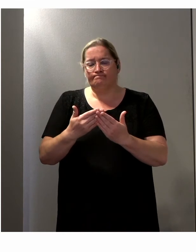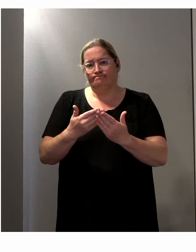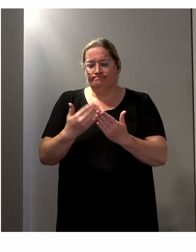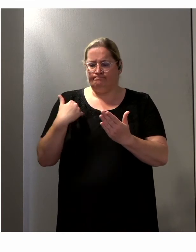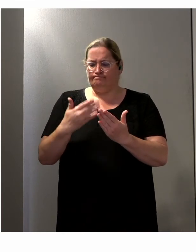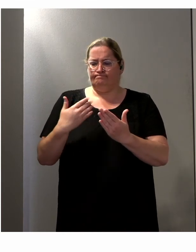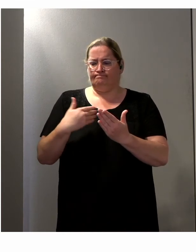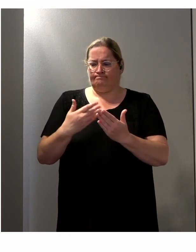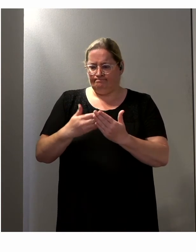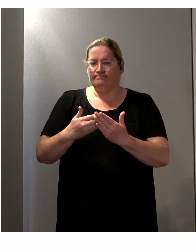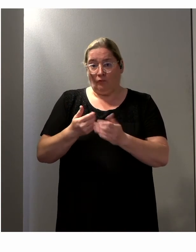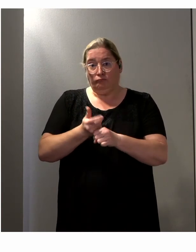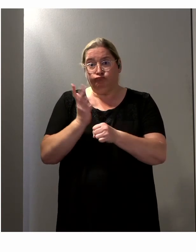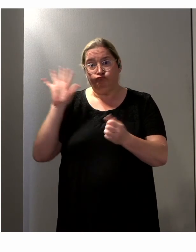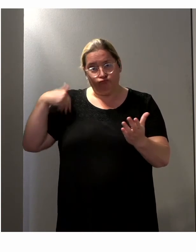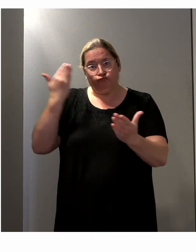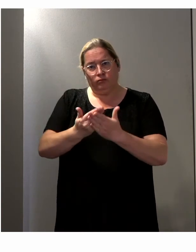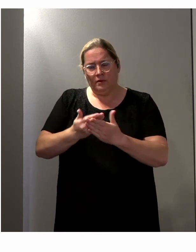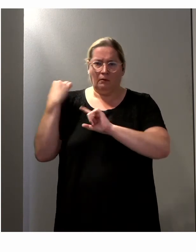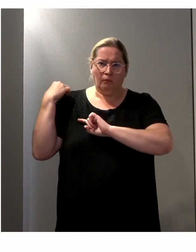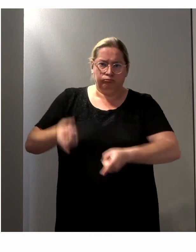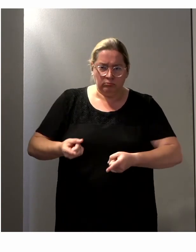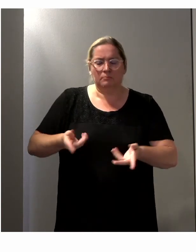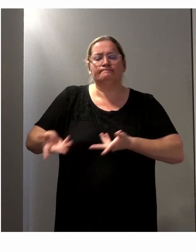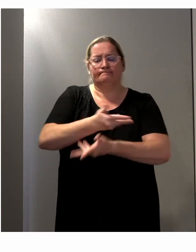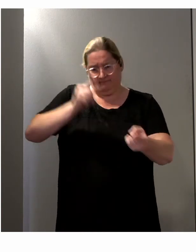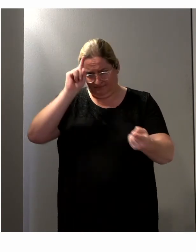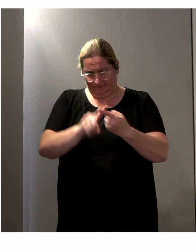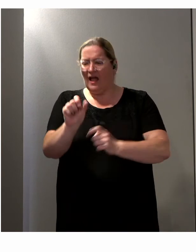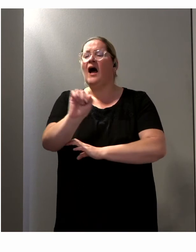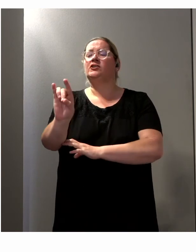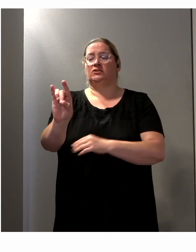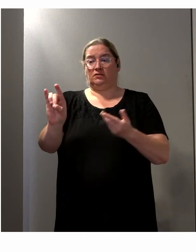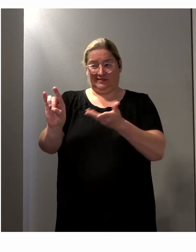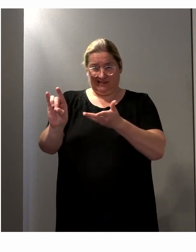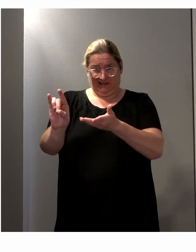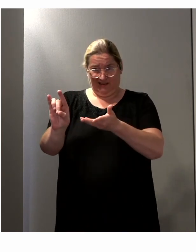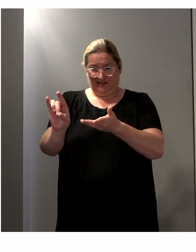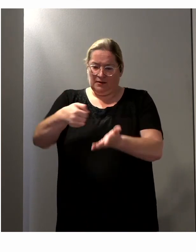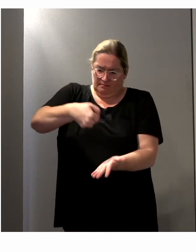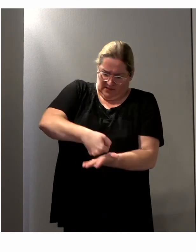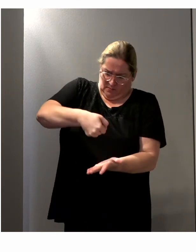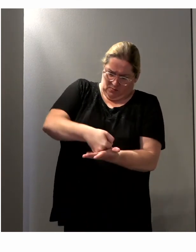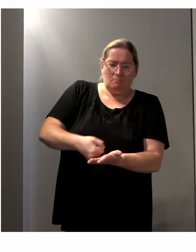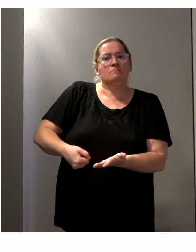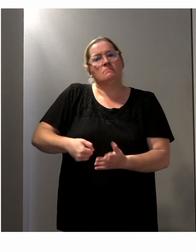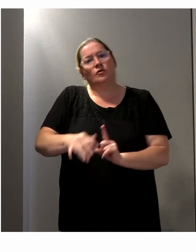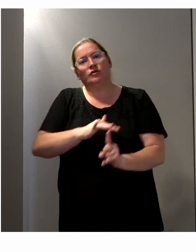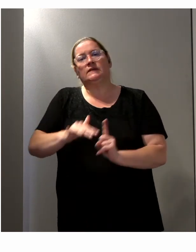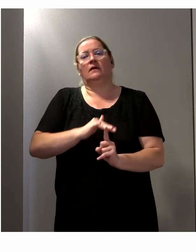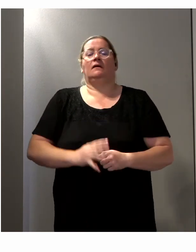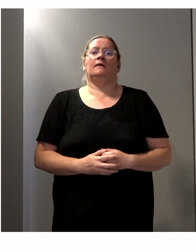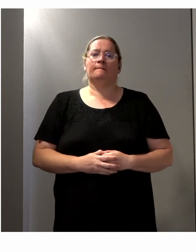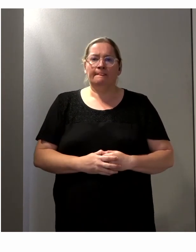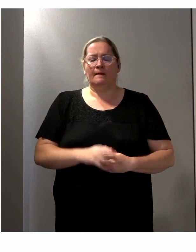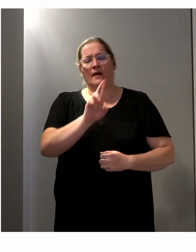ces dernières années, autour du statut de l'AAH, justement, en tant que minimum social. Le débat sur